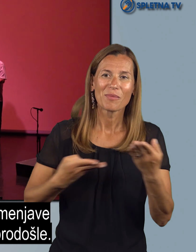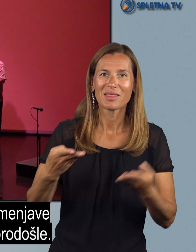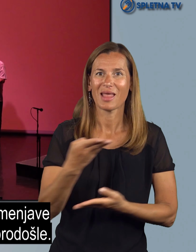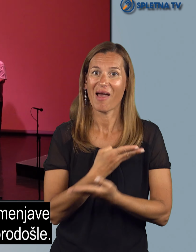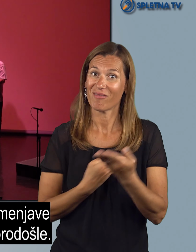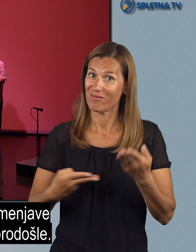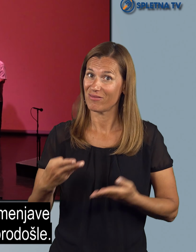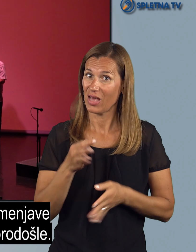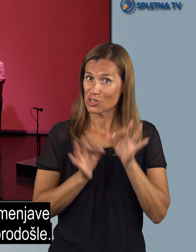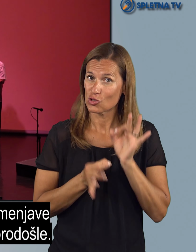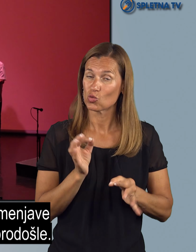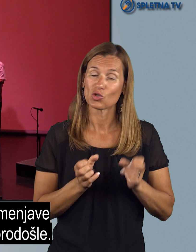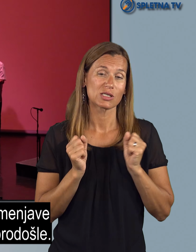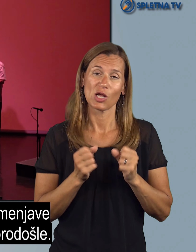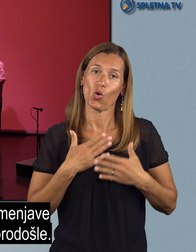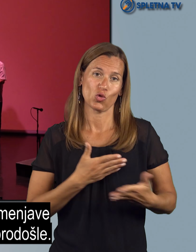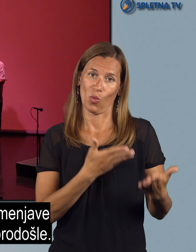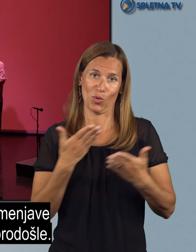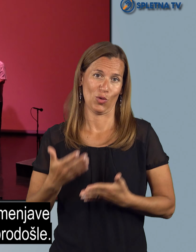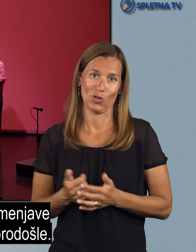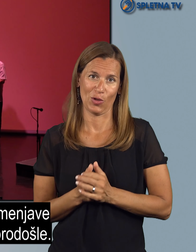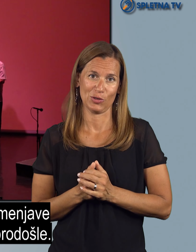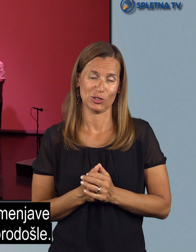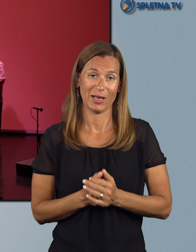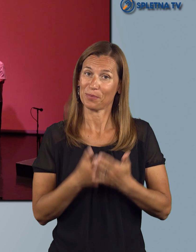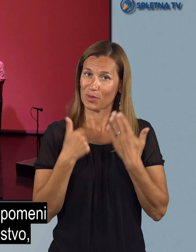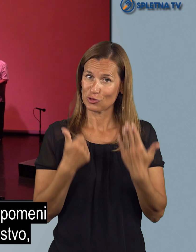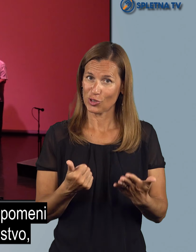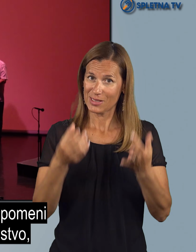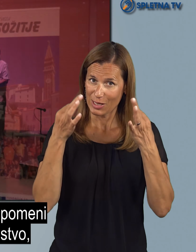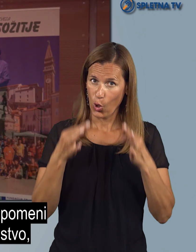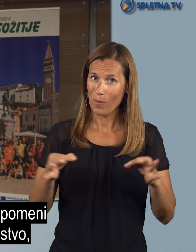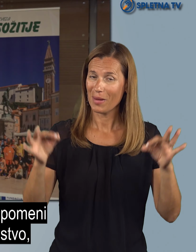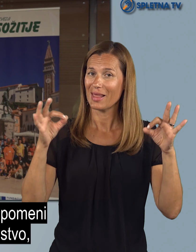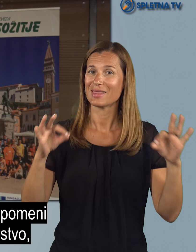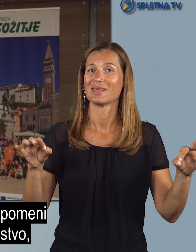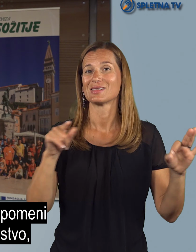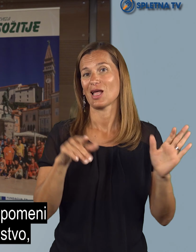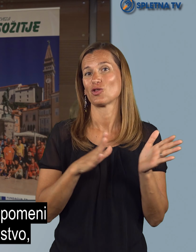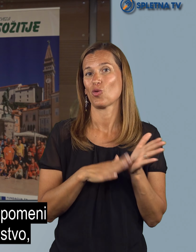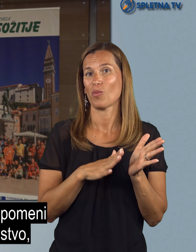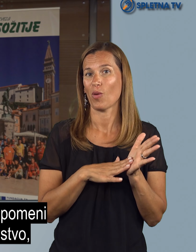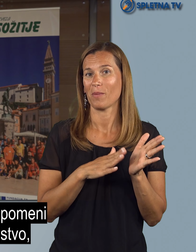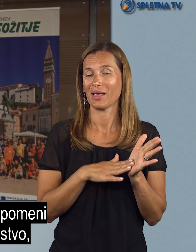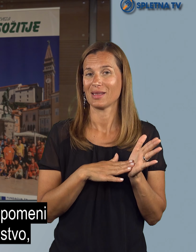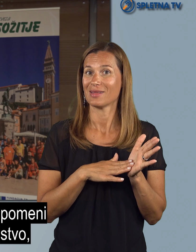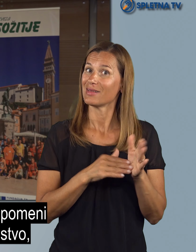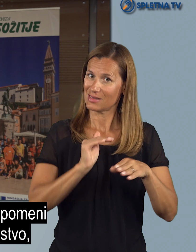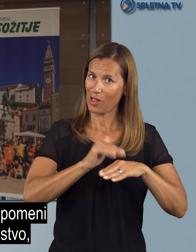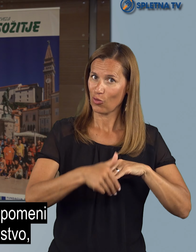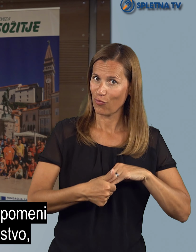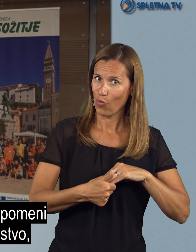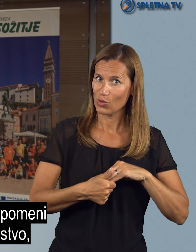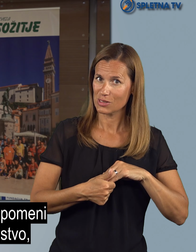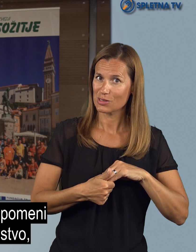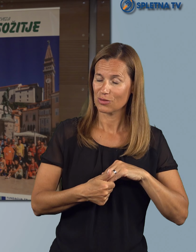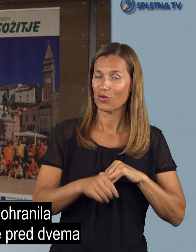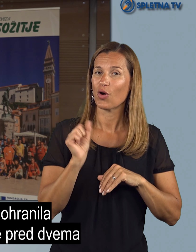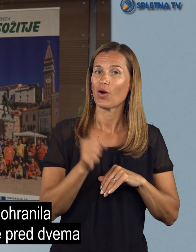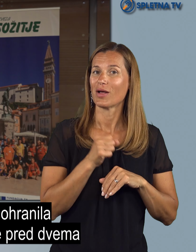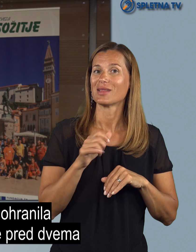izmenjave izkušenj zelo dobrodošli. 60. obletnica mi pomeni neko